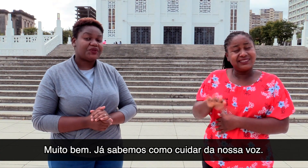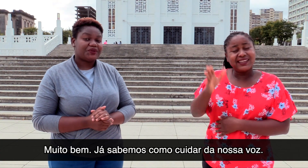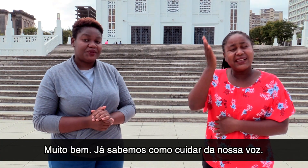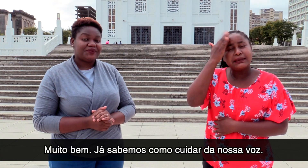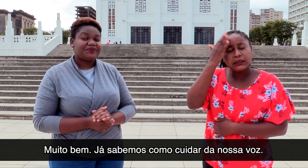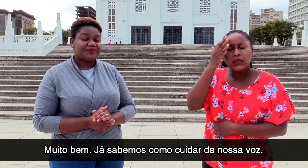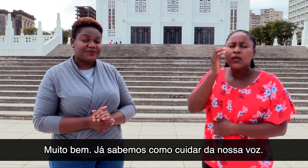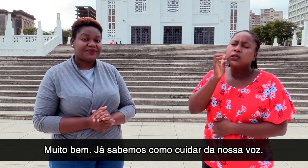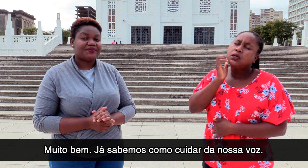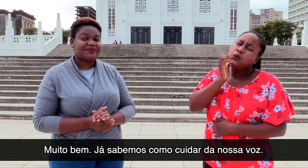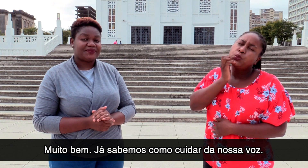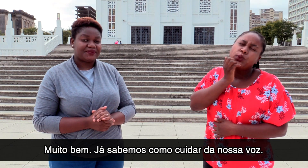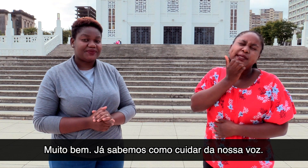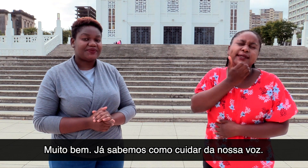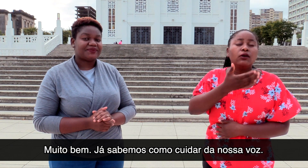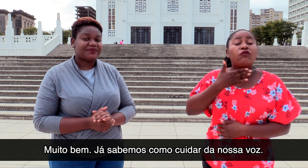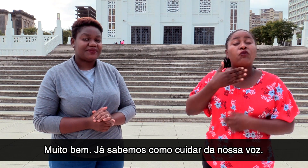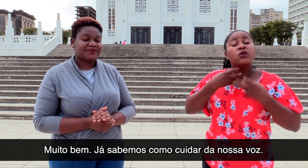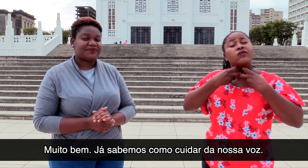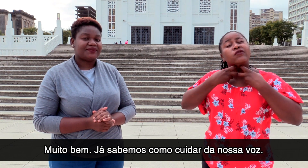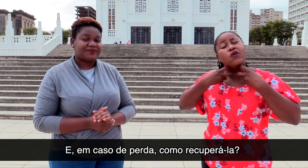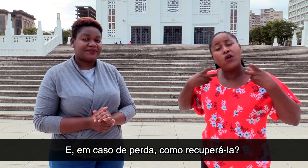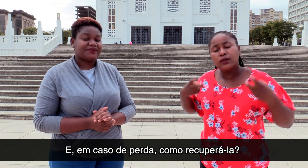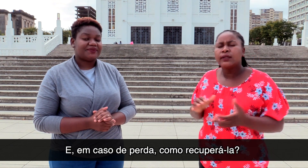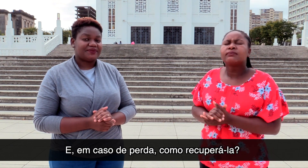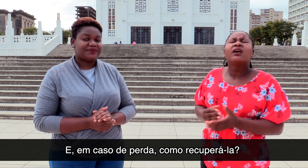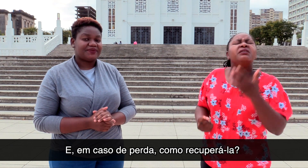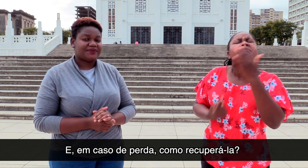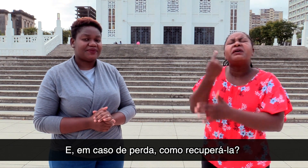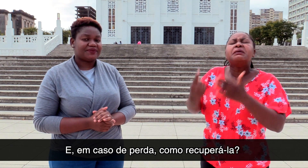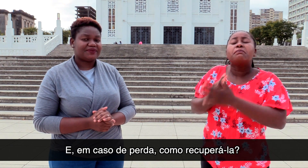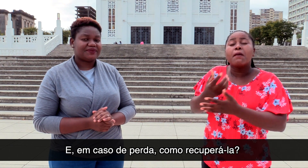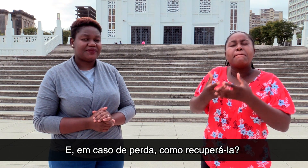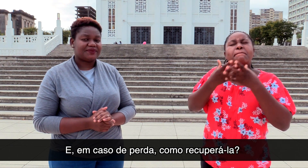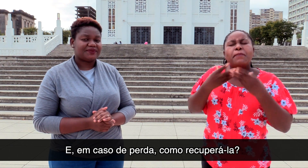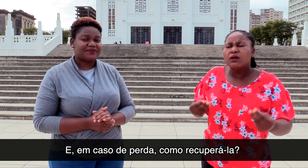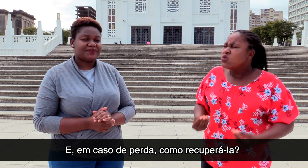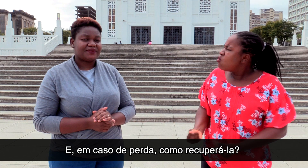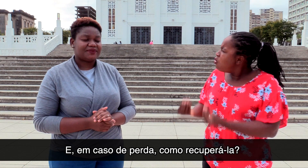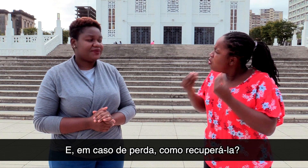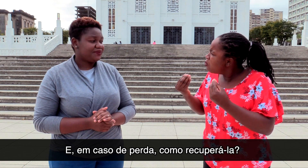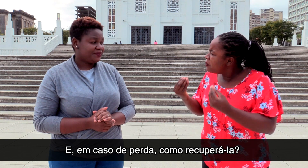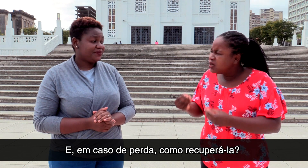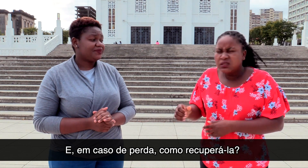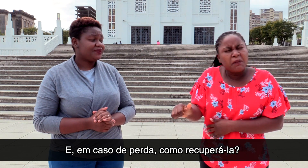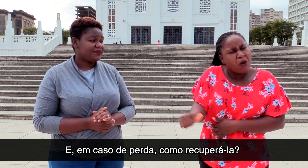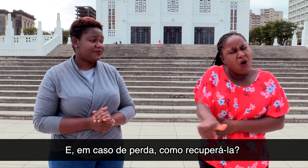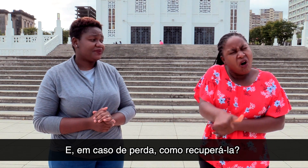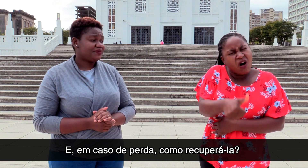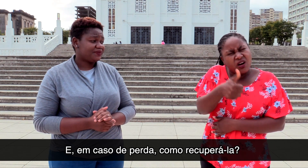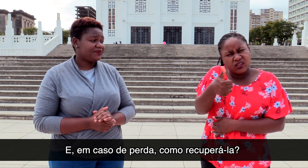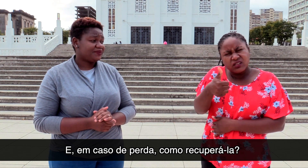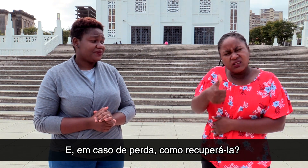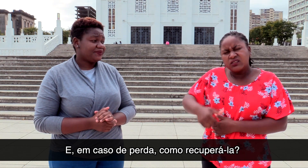Muito bem, já sabemos como cuidar da nossa voz. E em caso de perda, como recuperá-la?